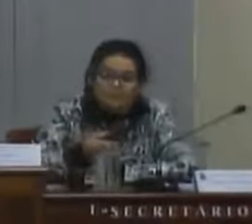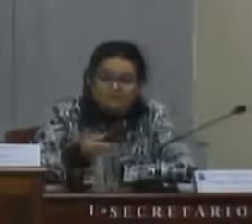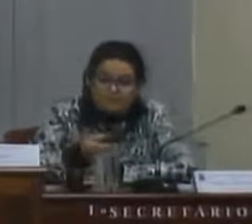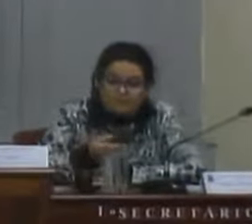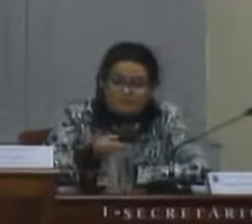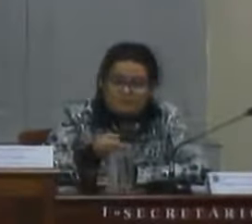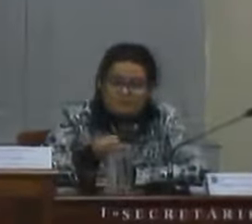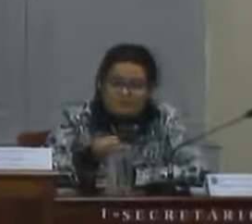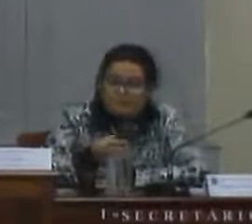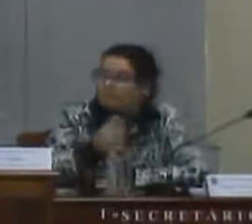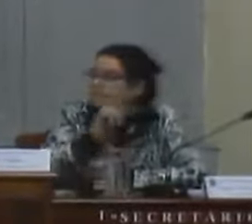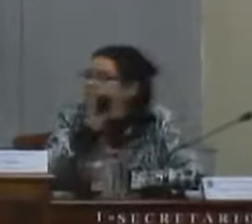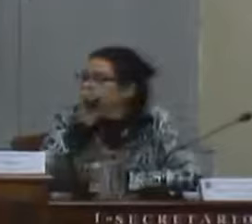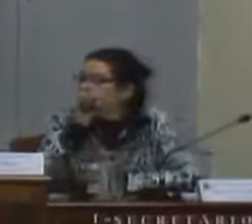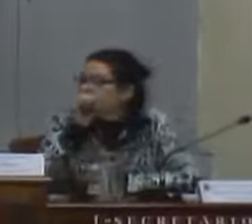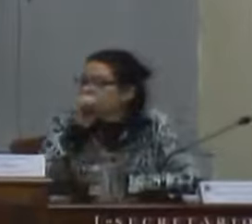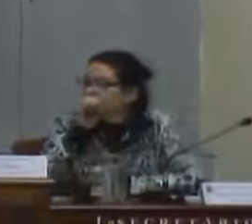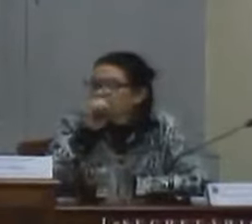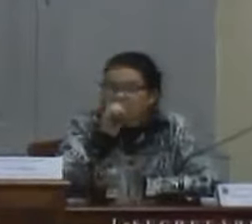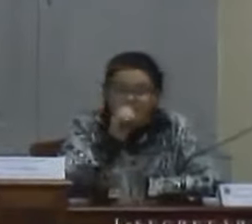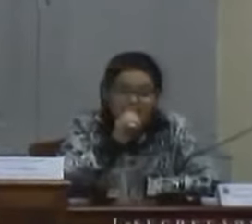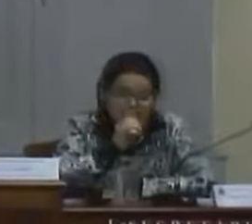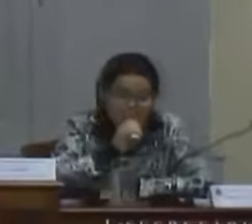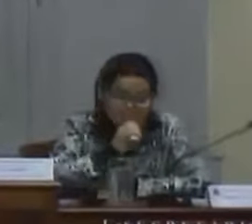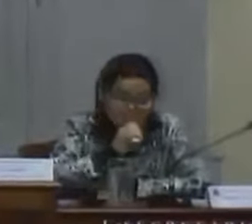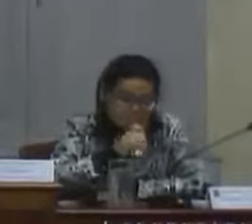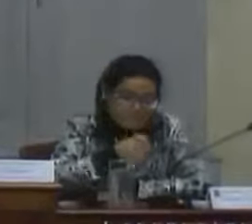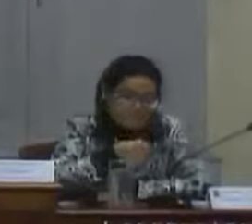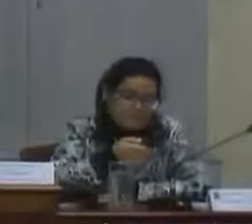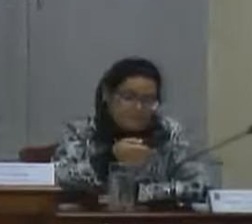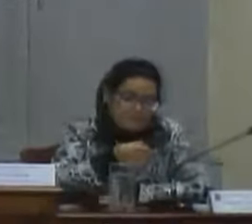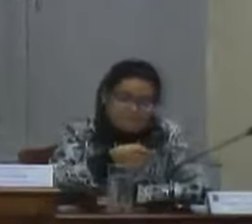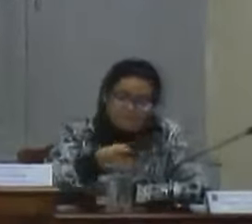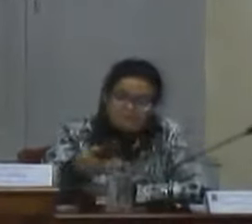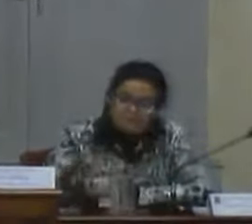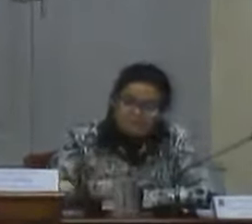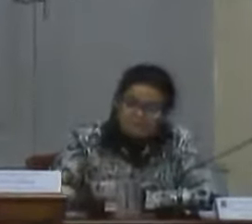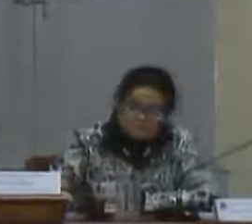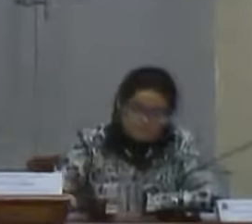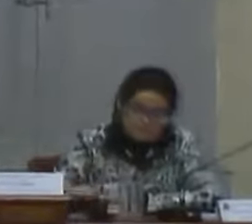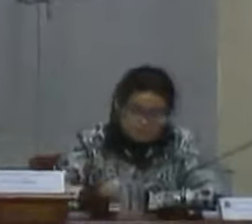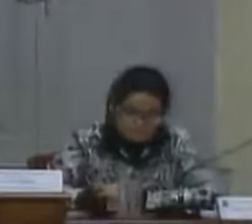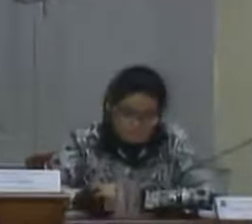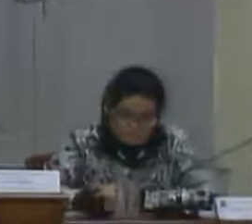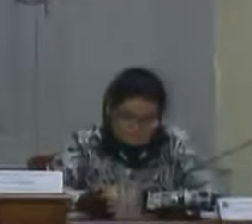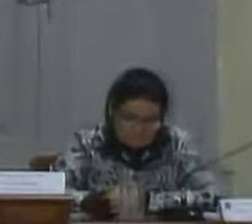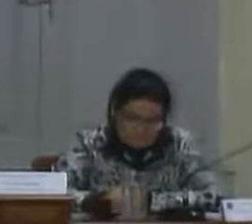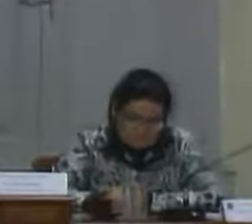Próximo a fazer uso da tribuna, a vereadora Fabiana Vasconcelos. Obrigada, presidente. Vereador Fabio Antônio.